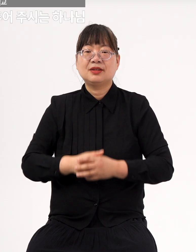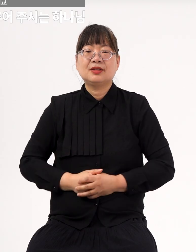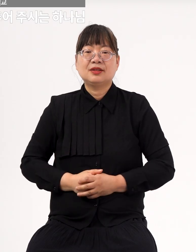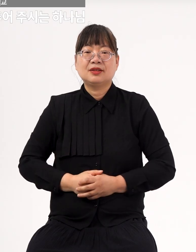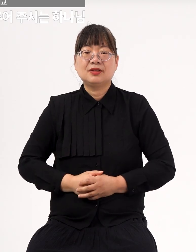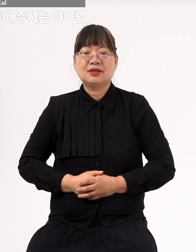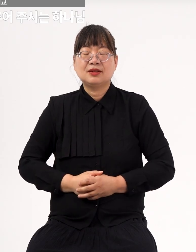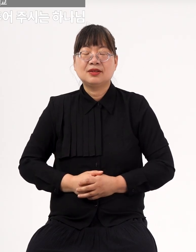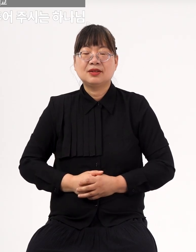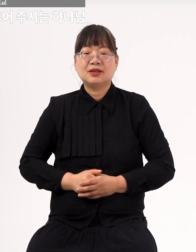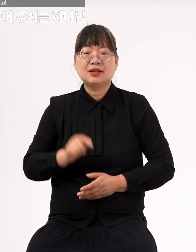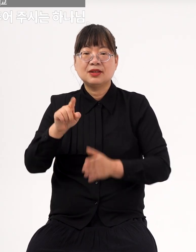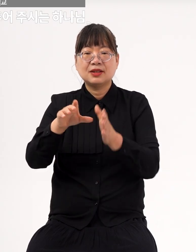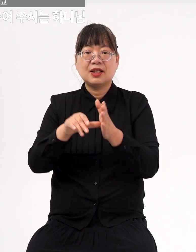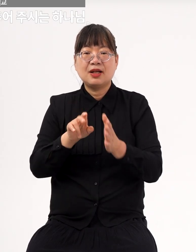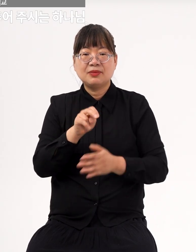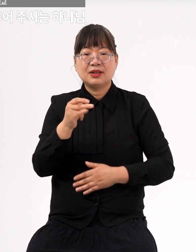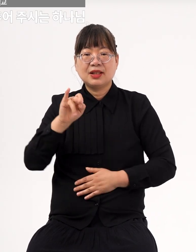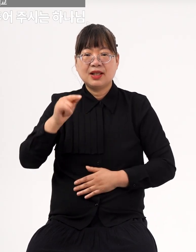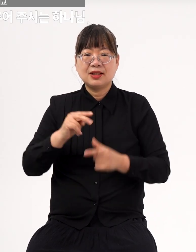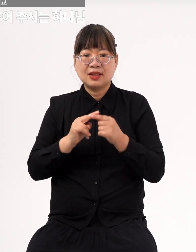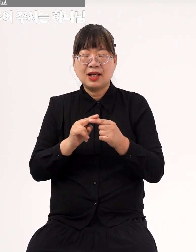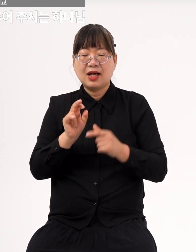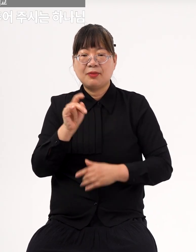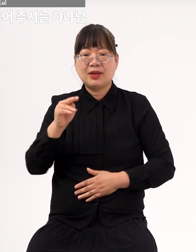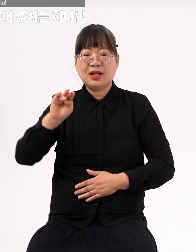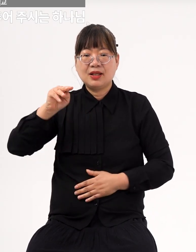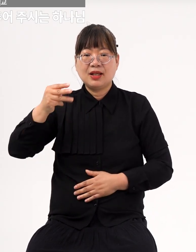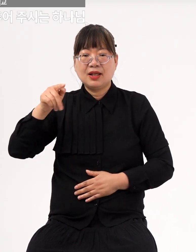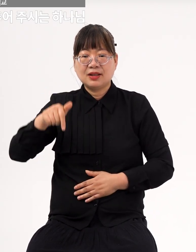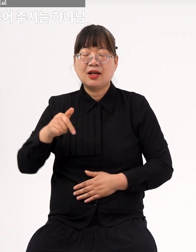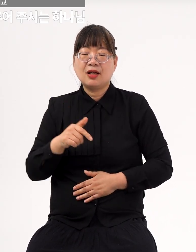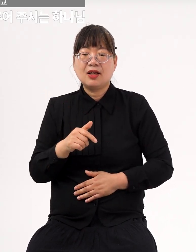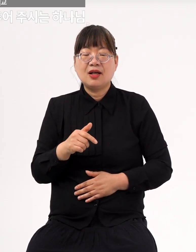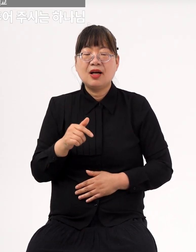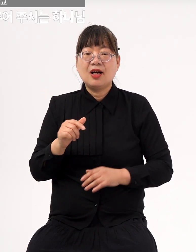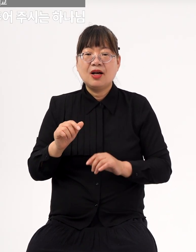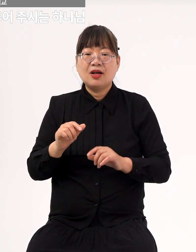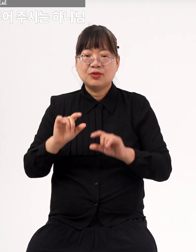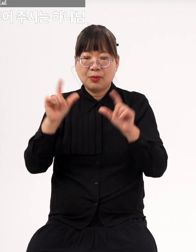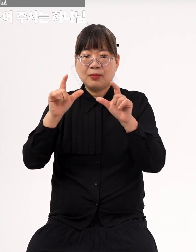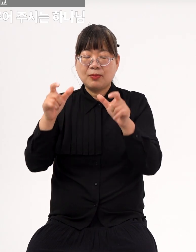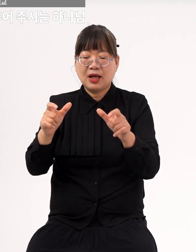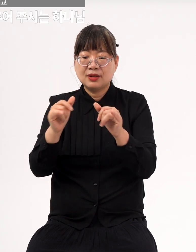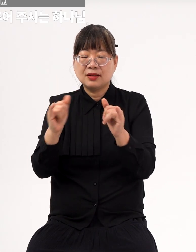시작. 그때 미디안과 아말렉과 동방 사람들이 다 함께